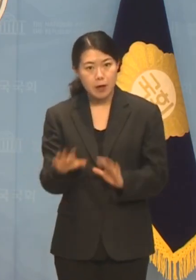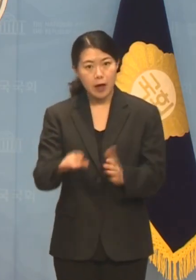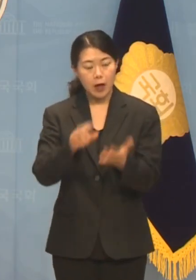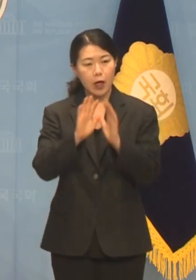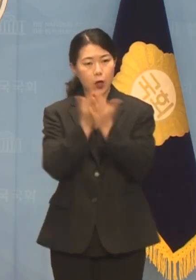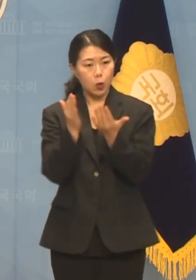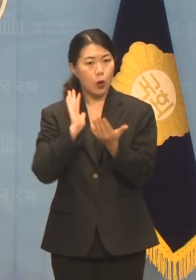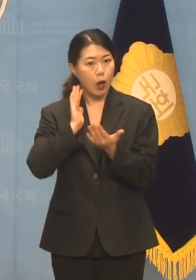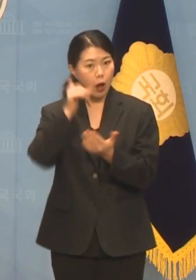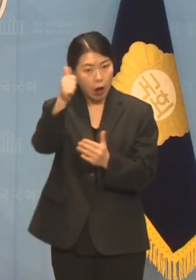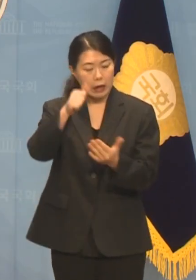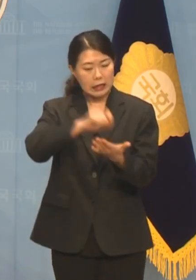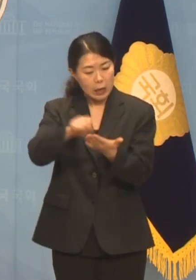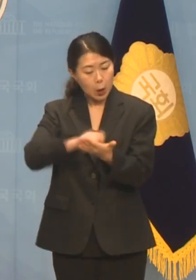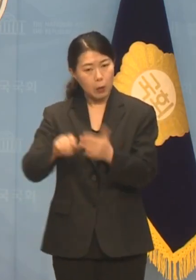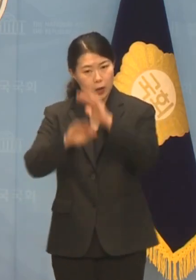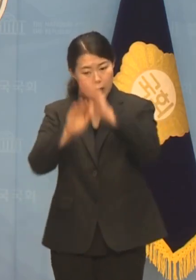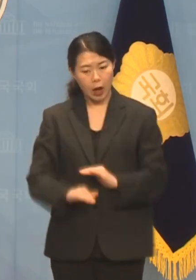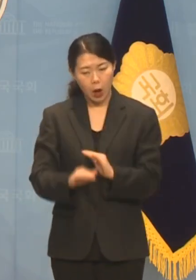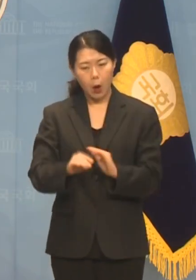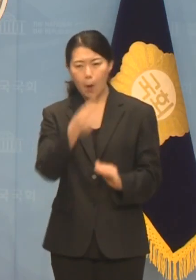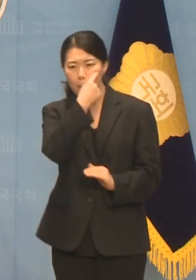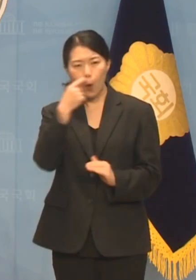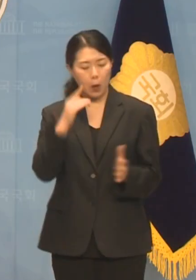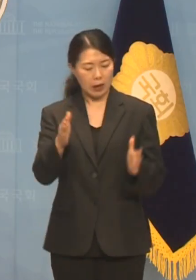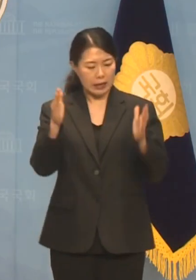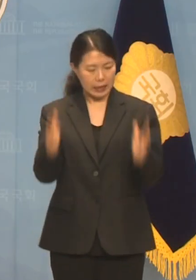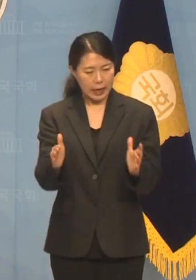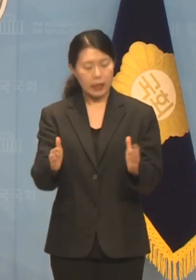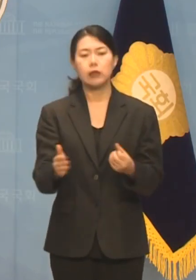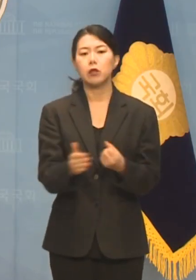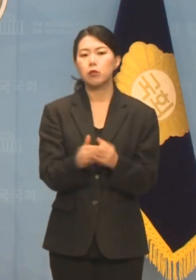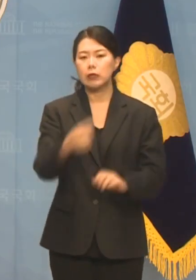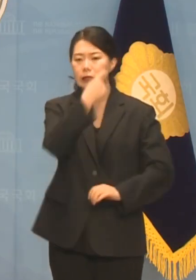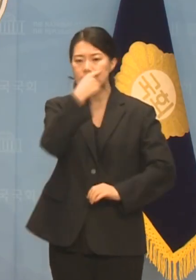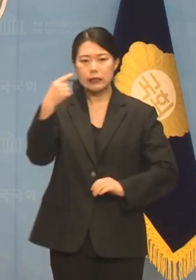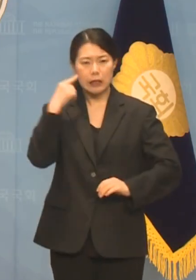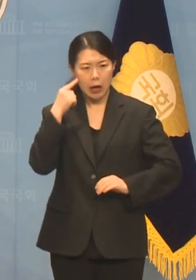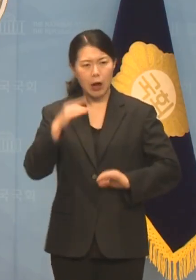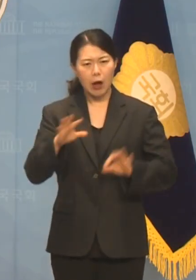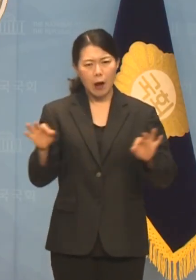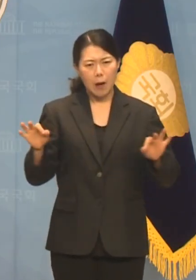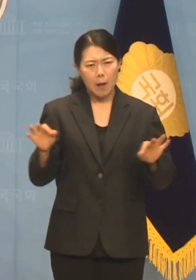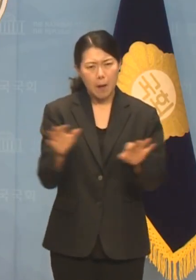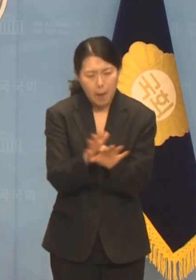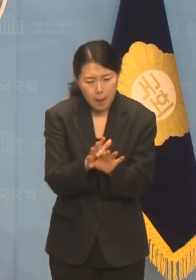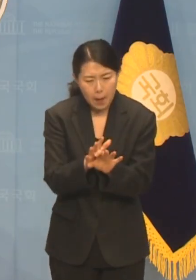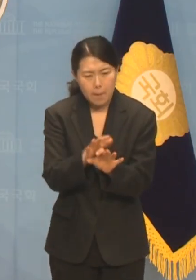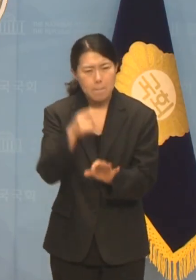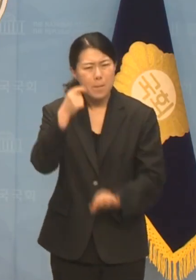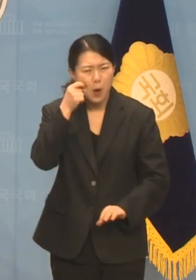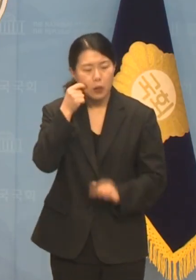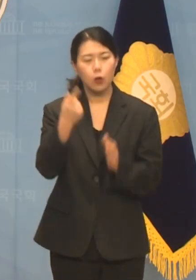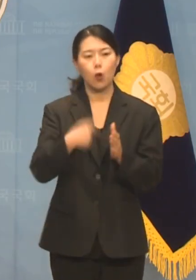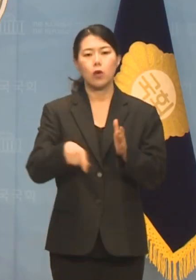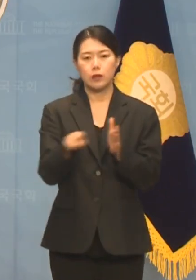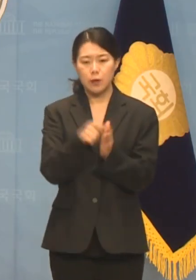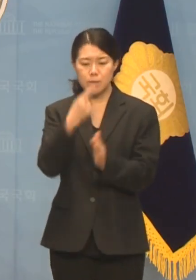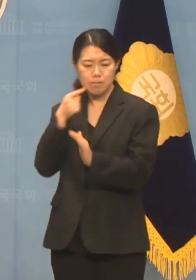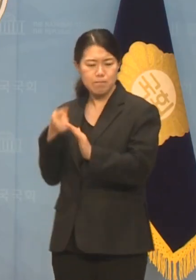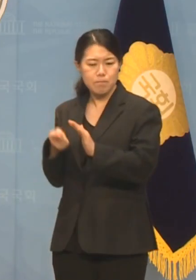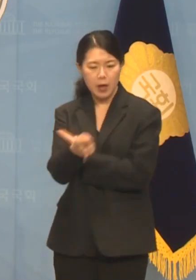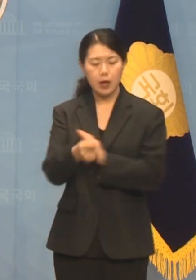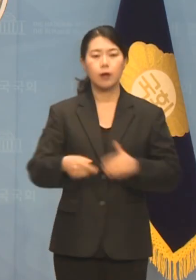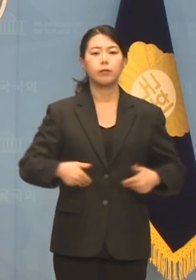보호기간 지정으로 내란의 중요한 증거들을 봉인하지 못하게 하기 위해서 특단의